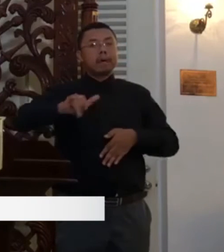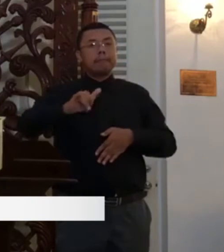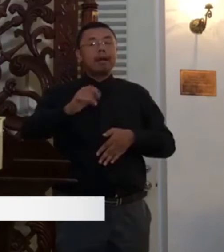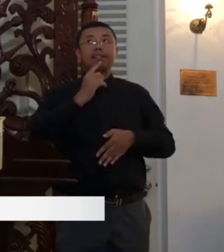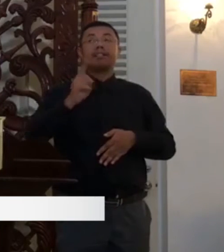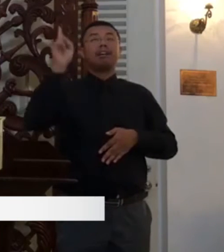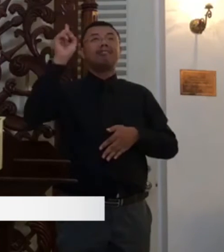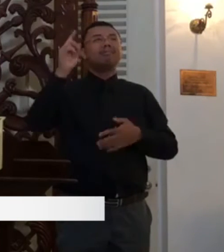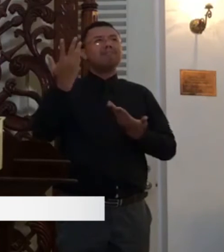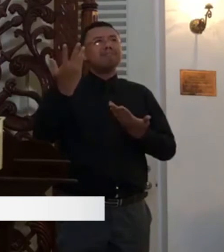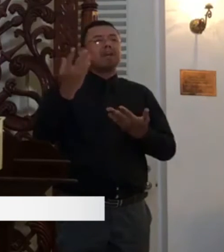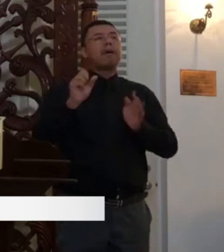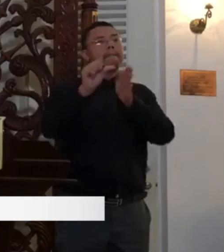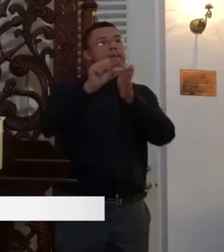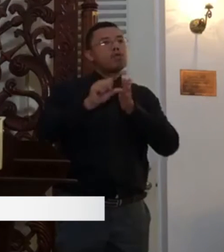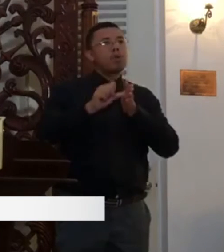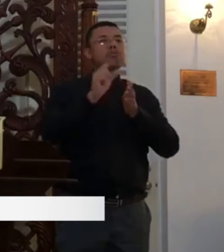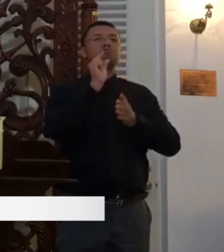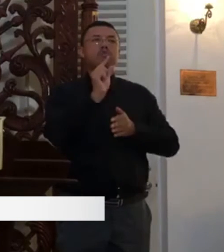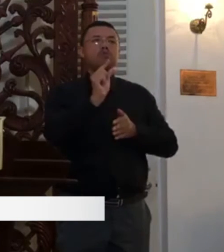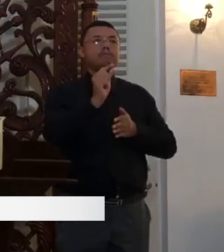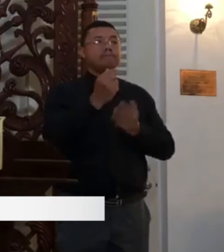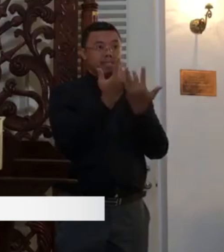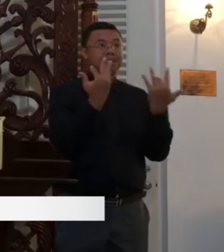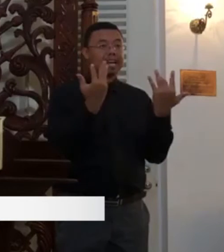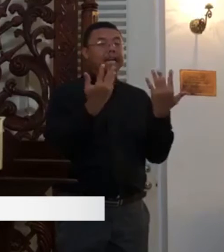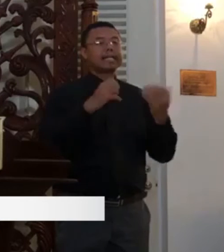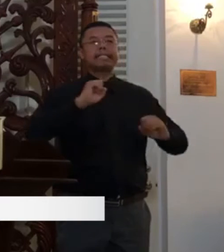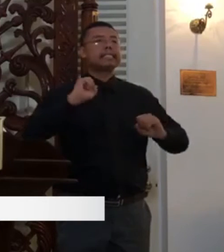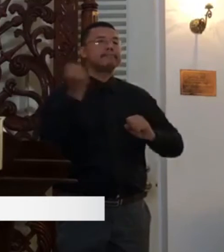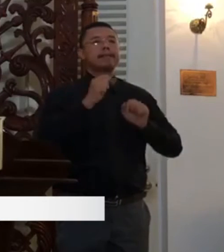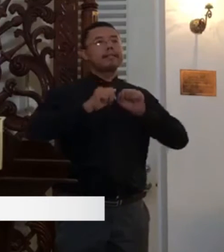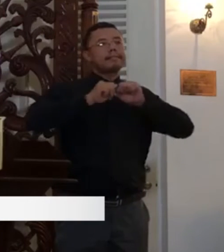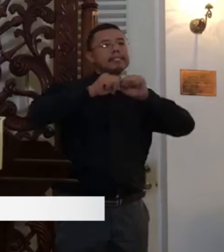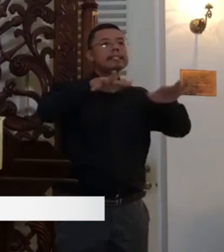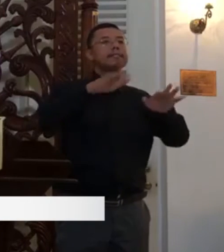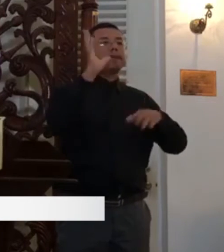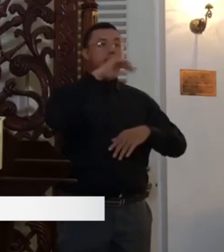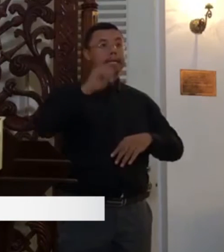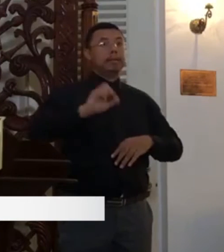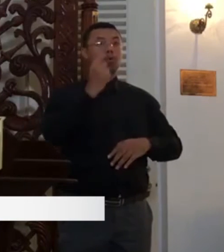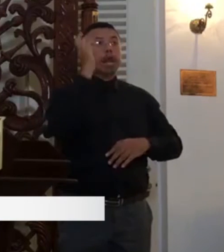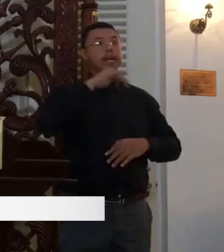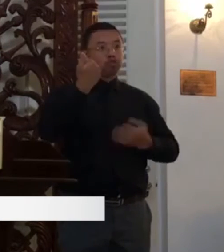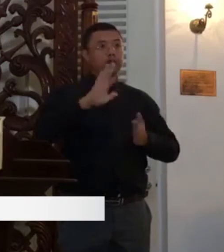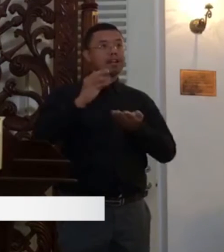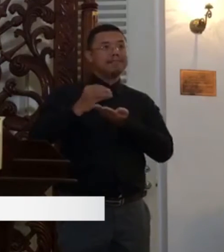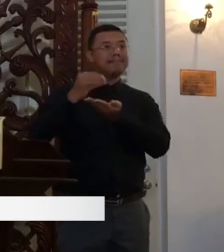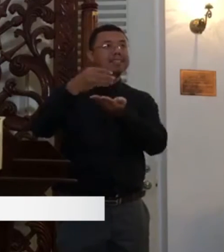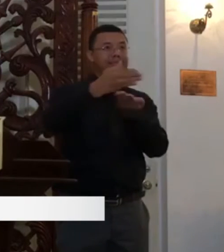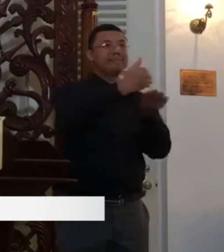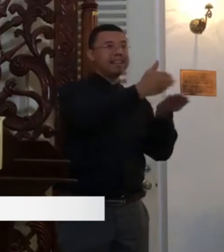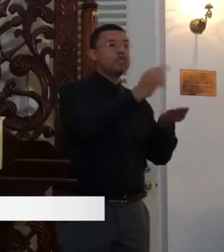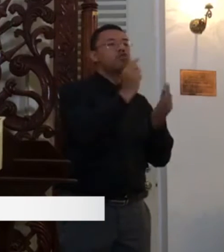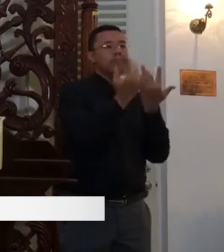Insya Allah bantuan akan segera tuntas mulai hari ini. Pembagian bantuan